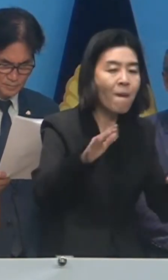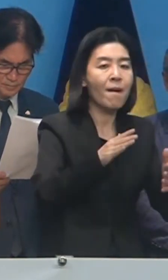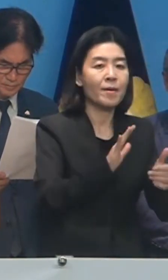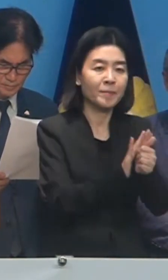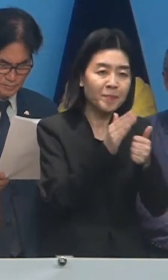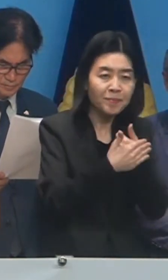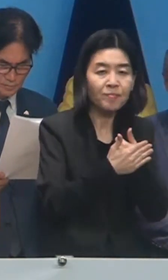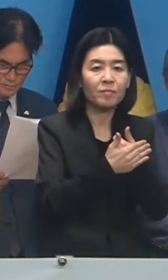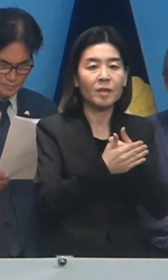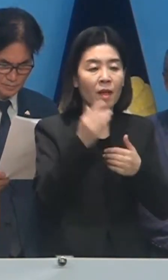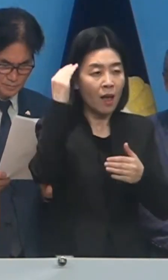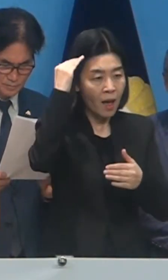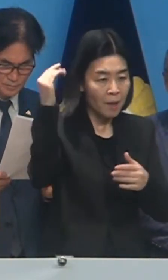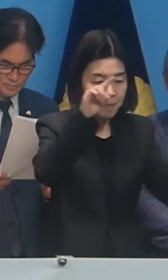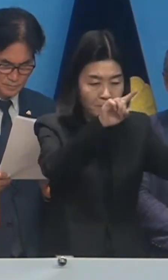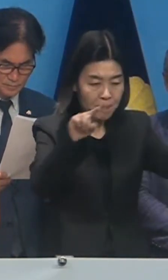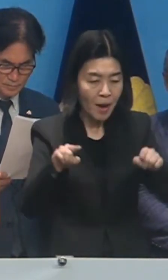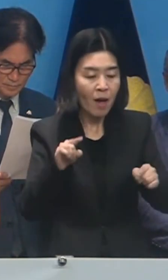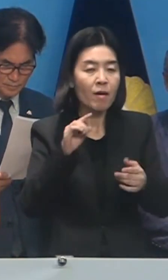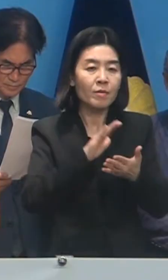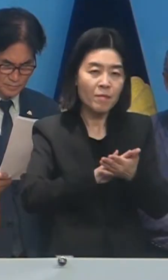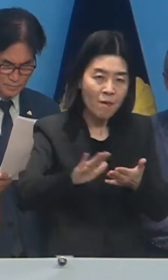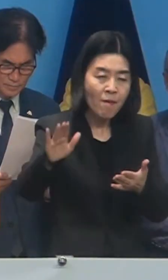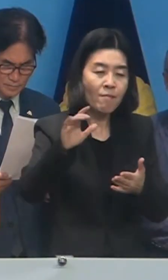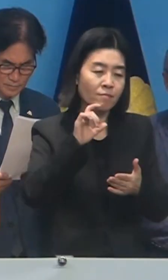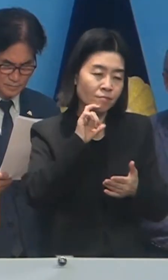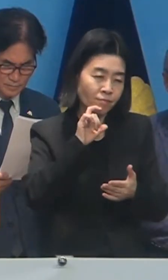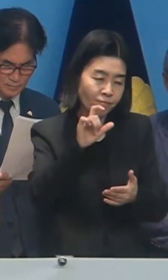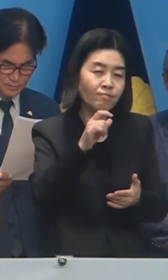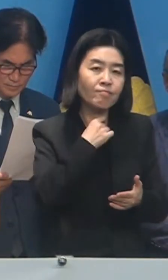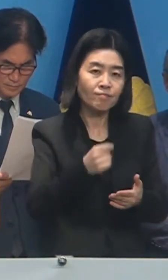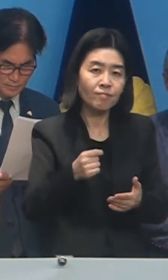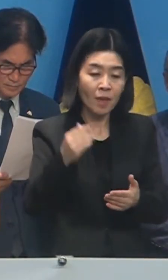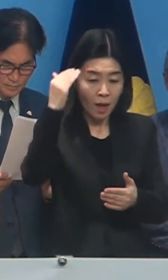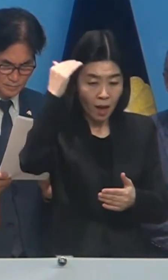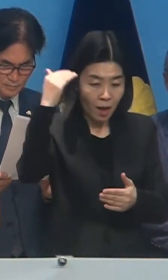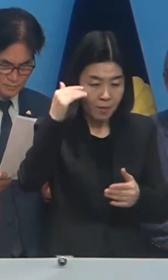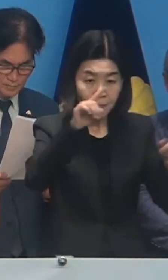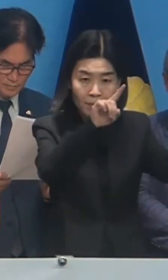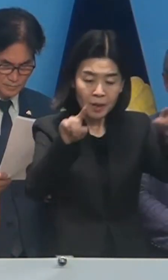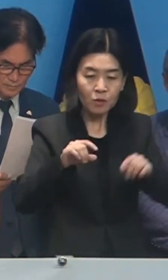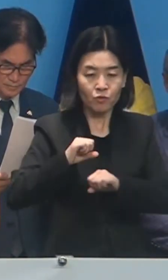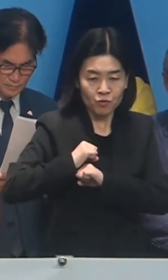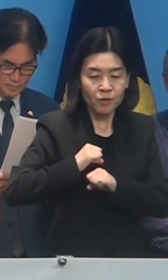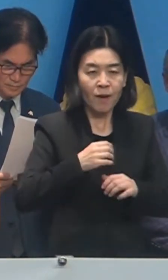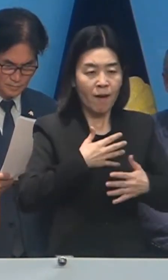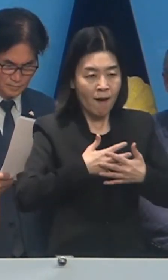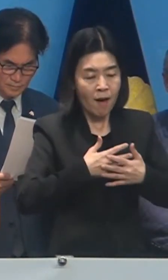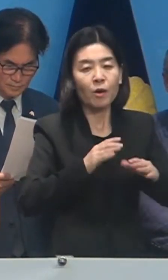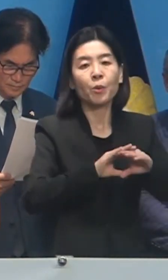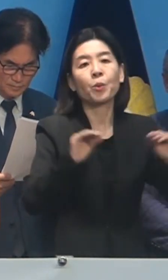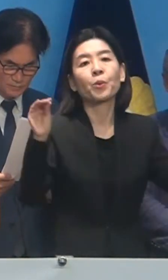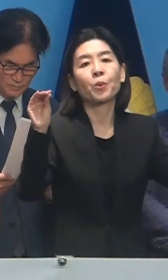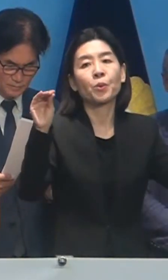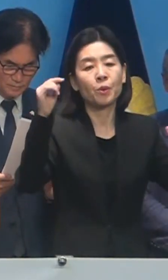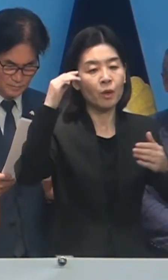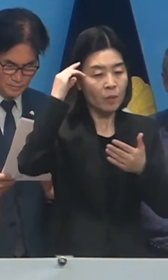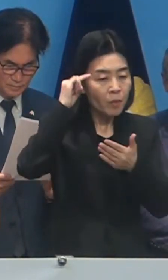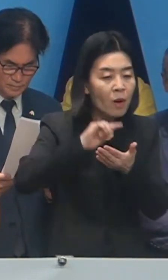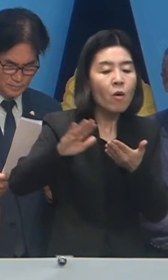가능한 한반도 평화 실현 방안으로는 한반도 군사적 긴장 완화, 평화 분위기 조성을